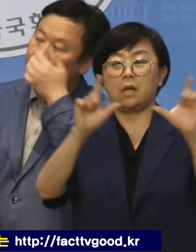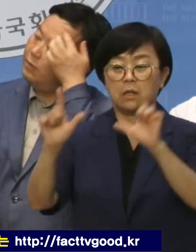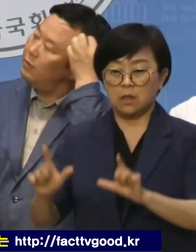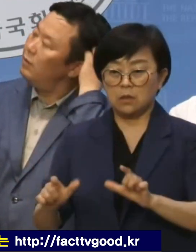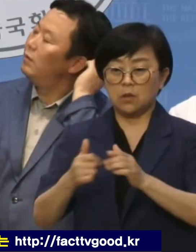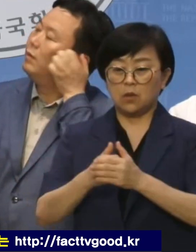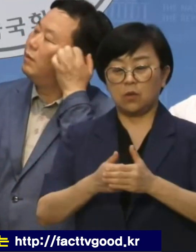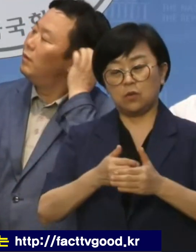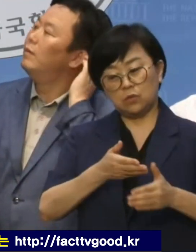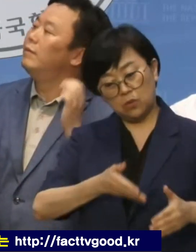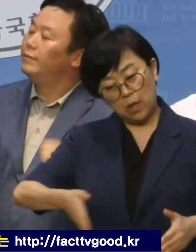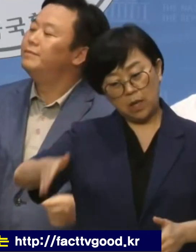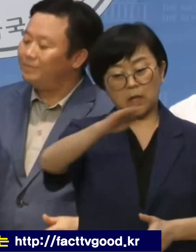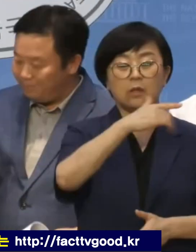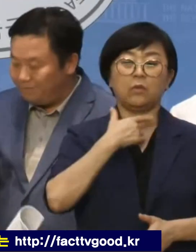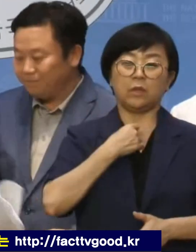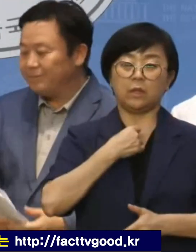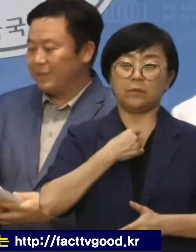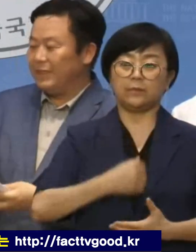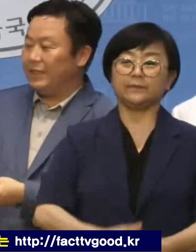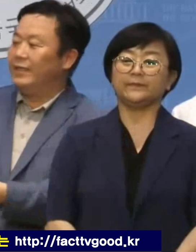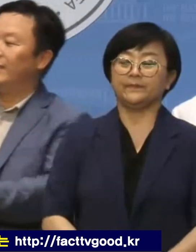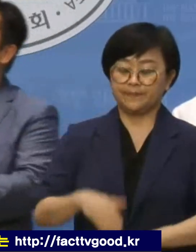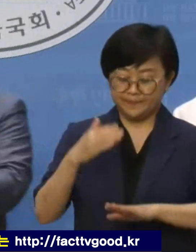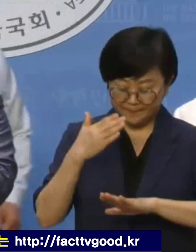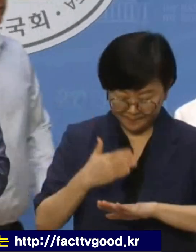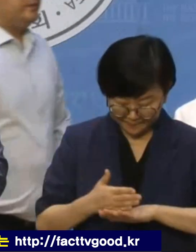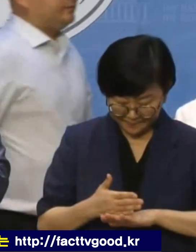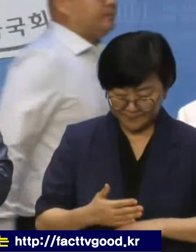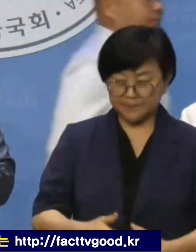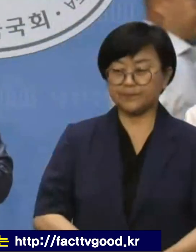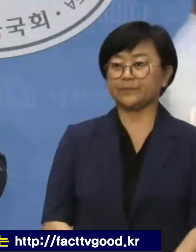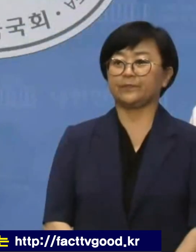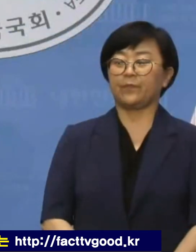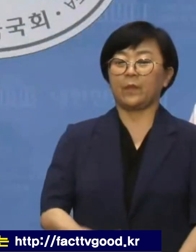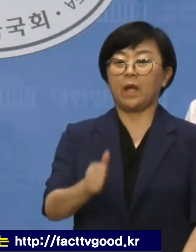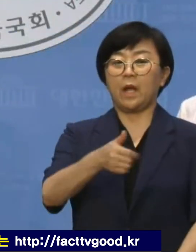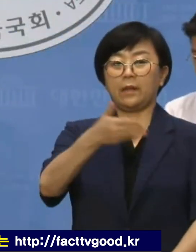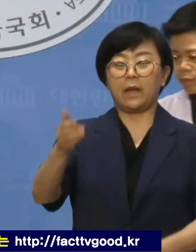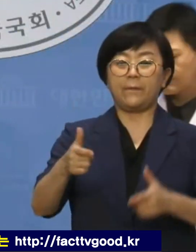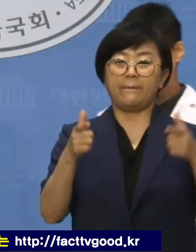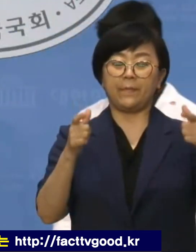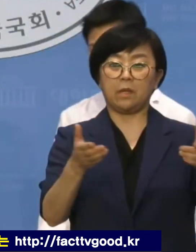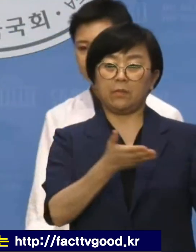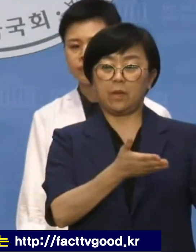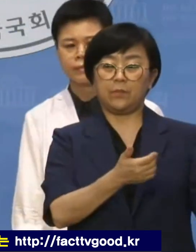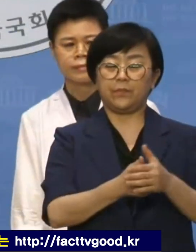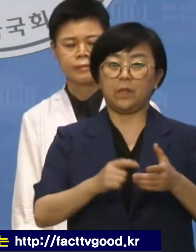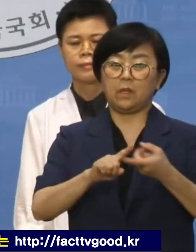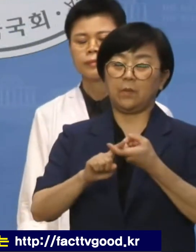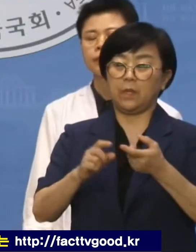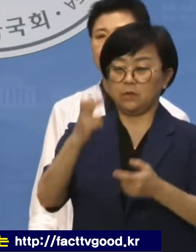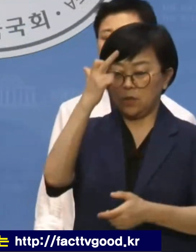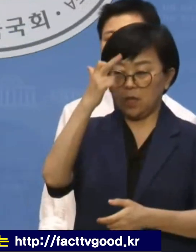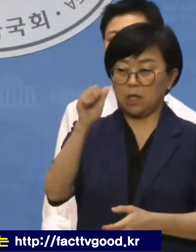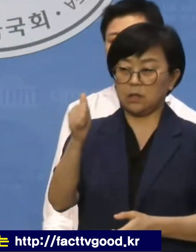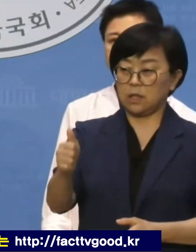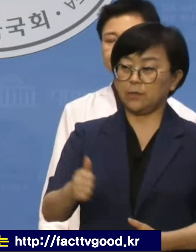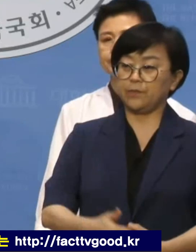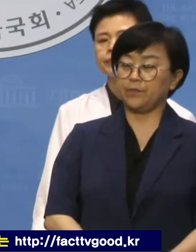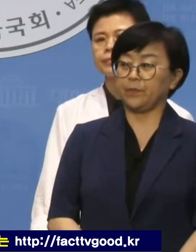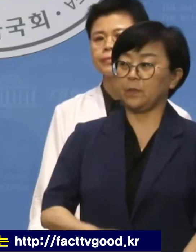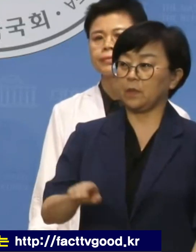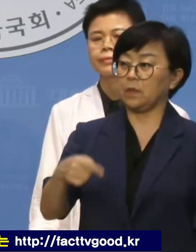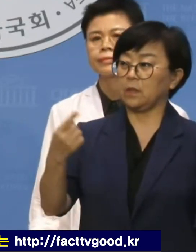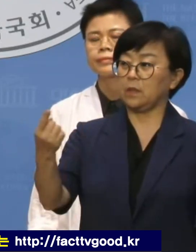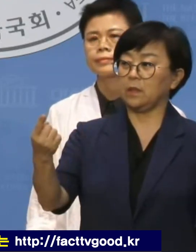때는 꼭 우회되기를 희망합니다. 감사합니다. 네, 하남 가밀지구 주민총연합회 최은 회장님이었습니다.